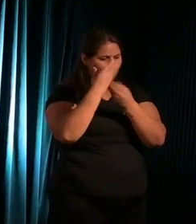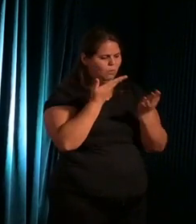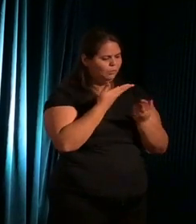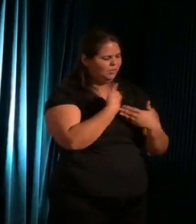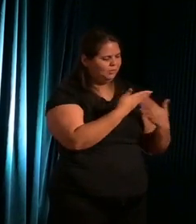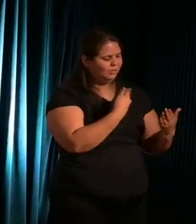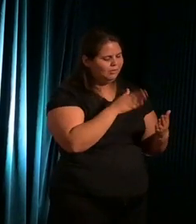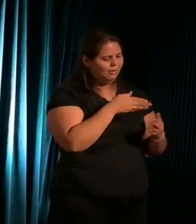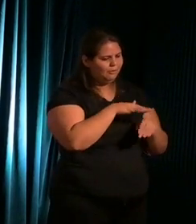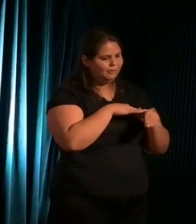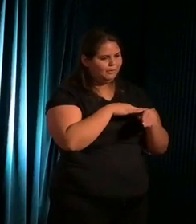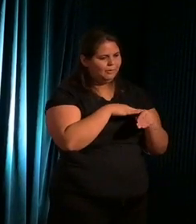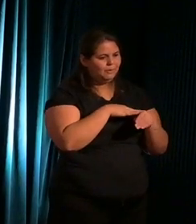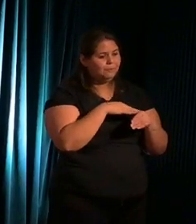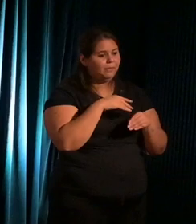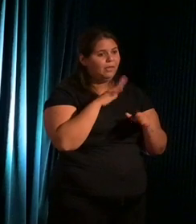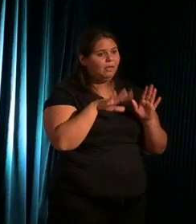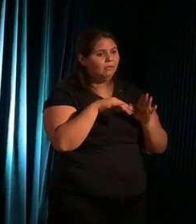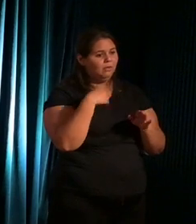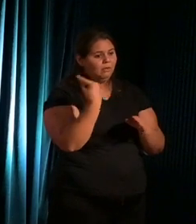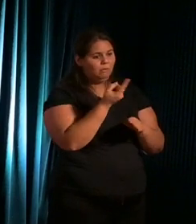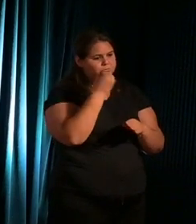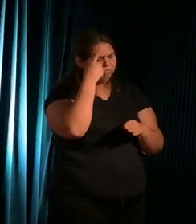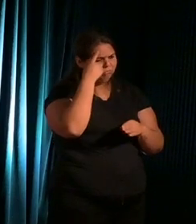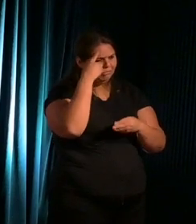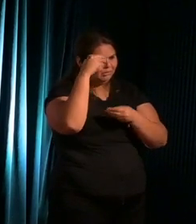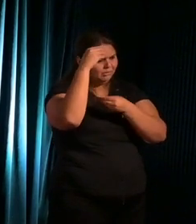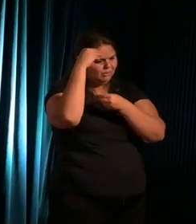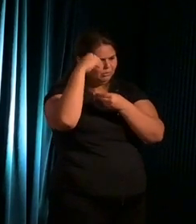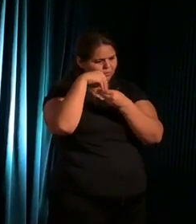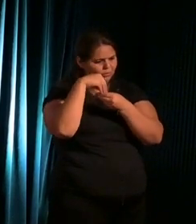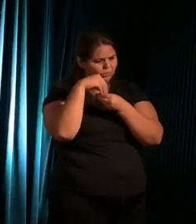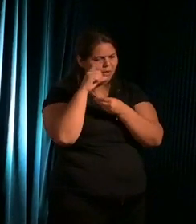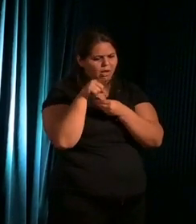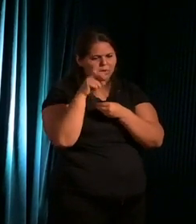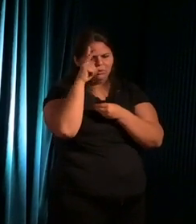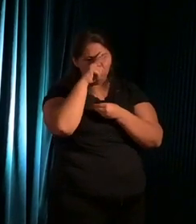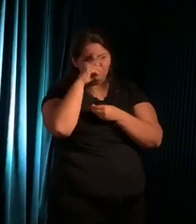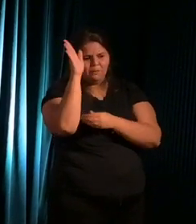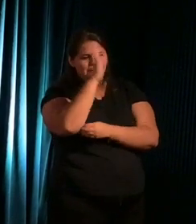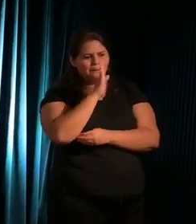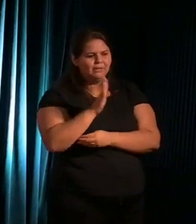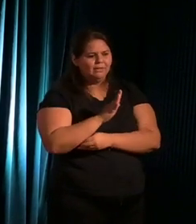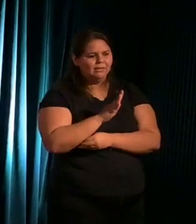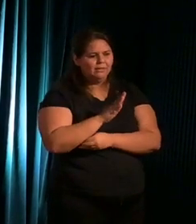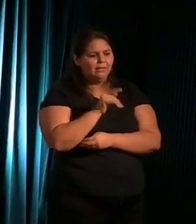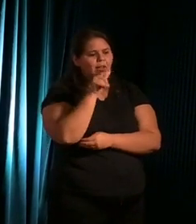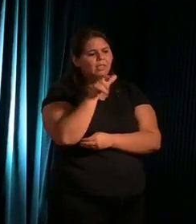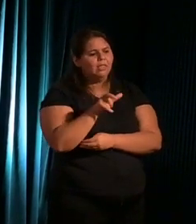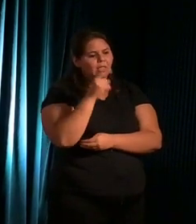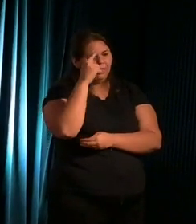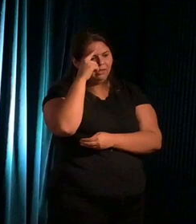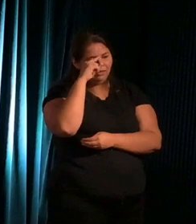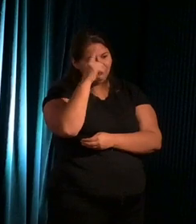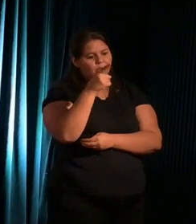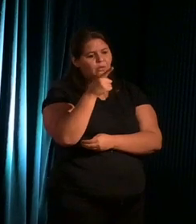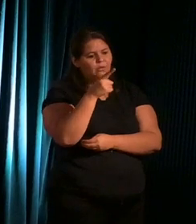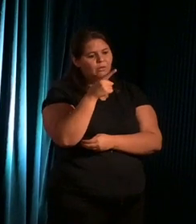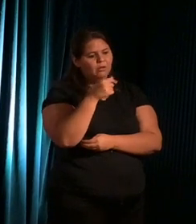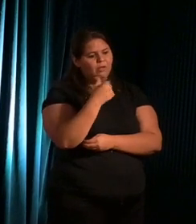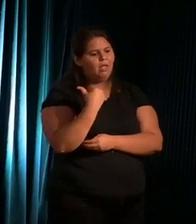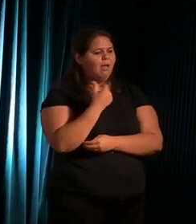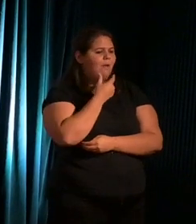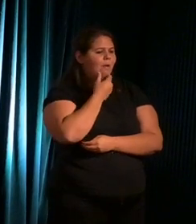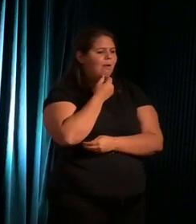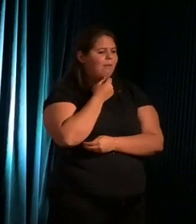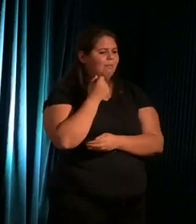né? Muitas imagens que a gente tem na nossa cabeça, do que seja a história do Brasil, foi o Walter que fez. Acho